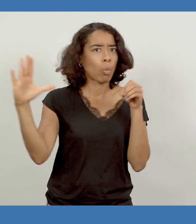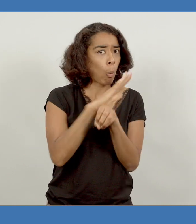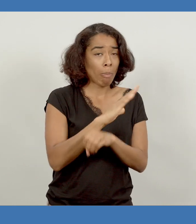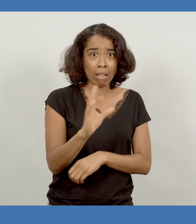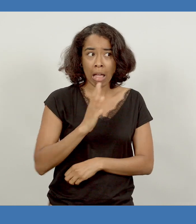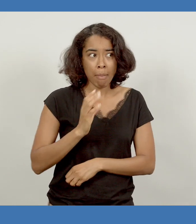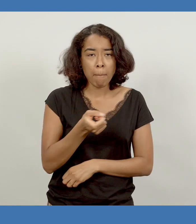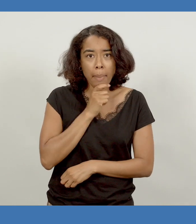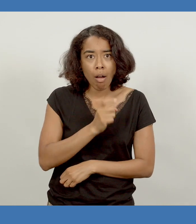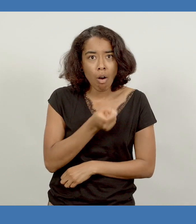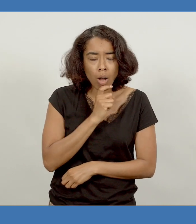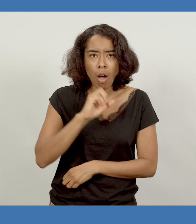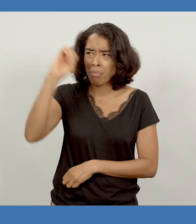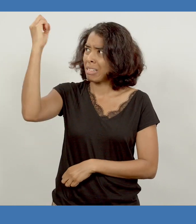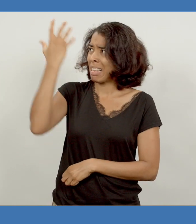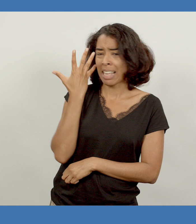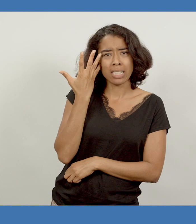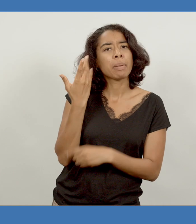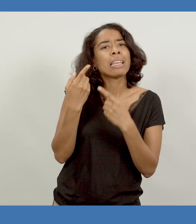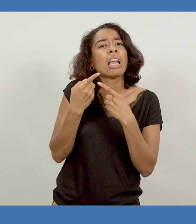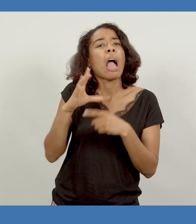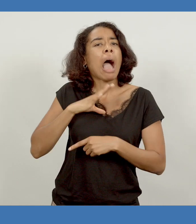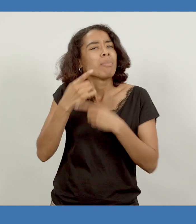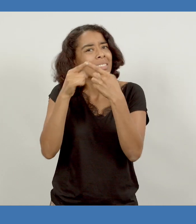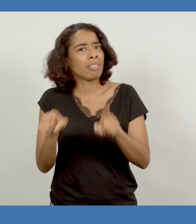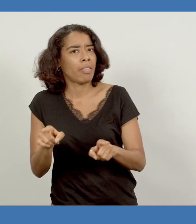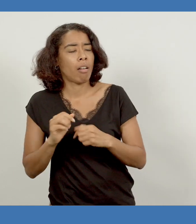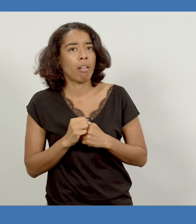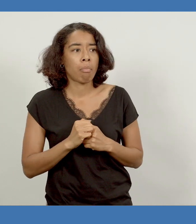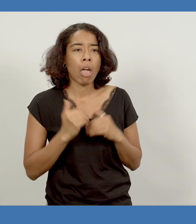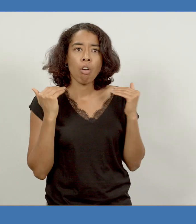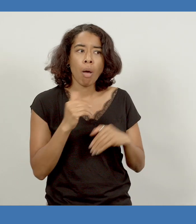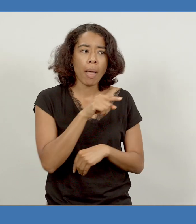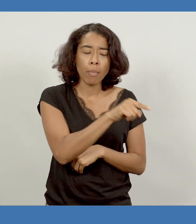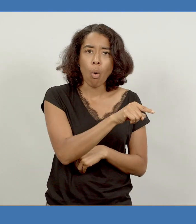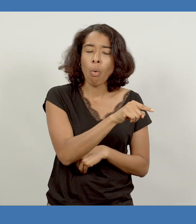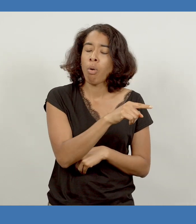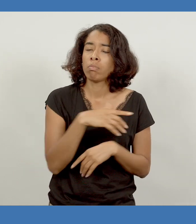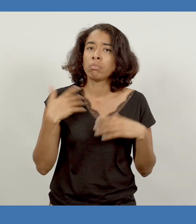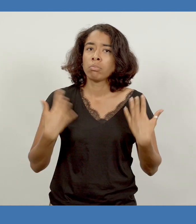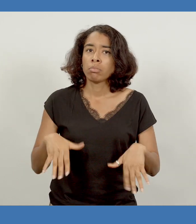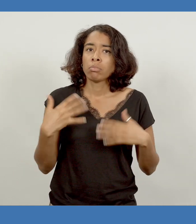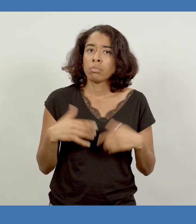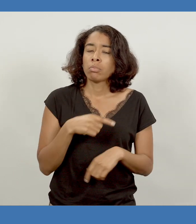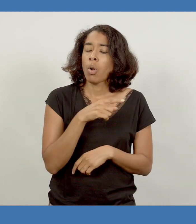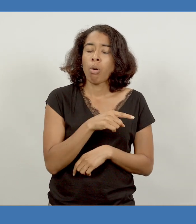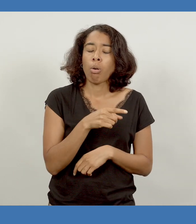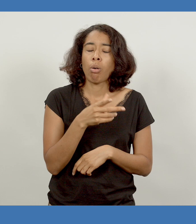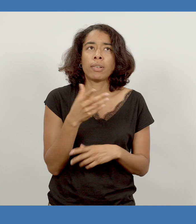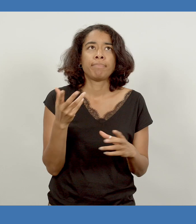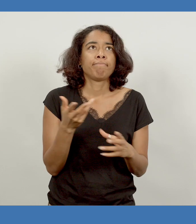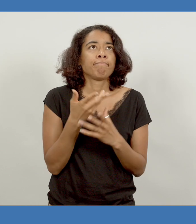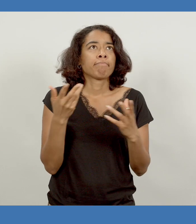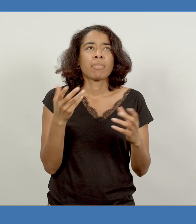de Dieu, qu'ils n'avaient pas le Saint-Esprit de la même manière que nous, et pourtant, ces personnes avaient